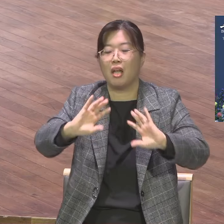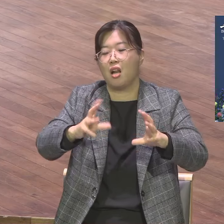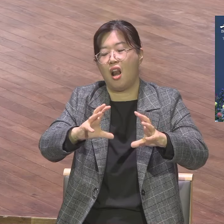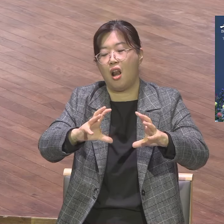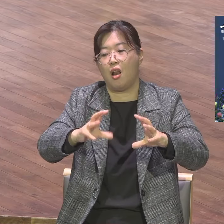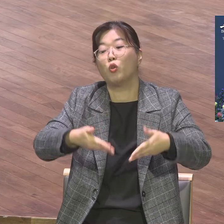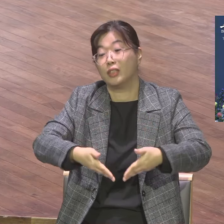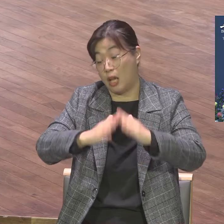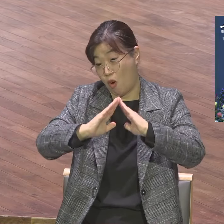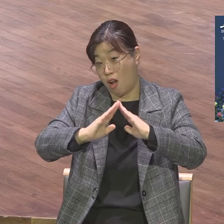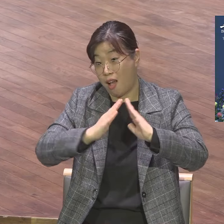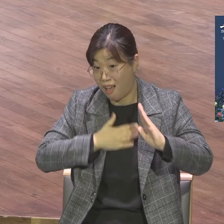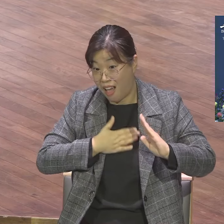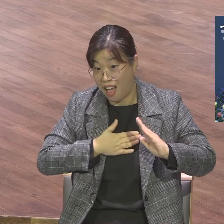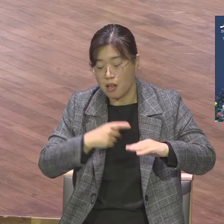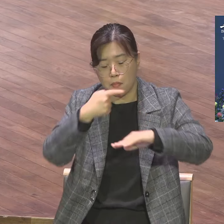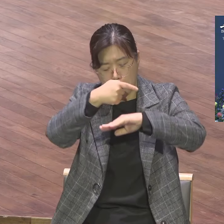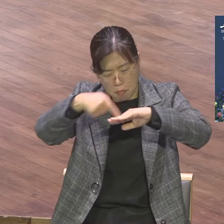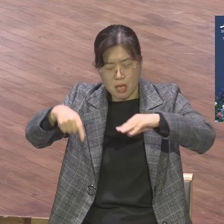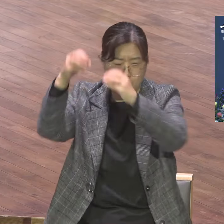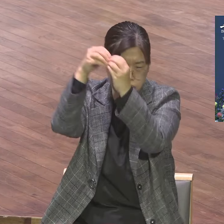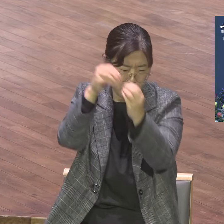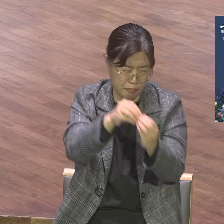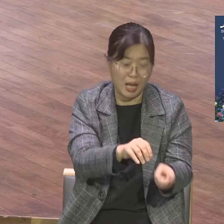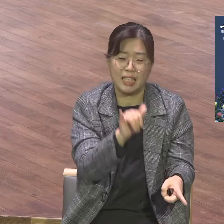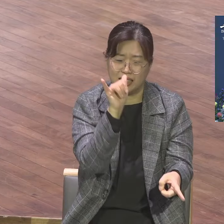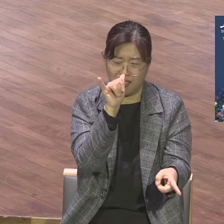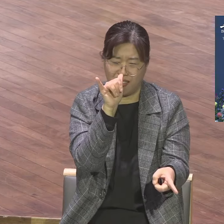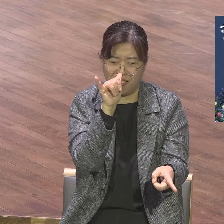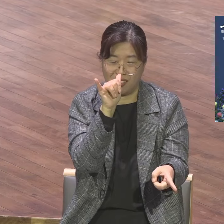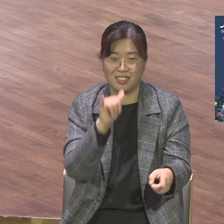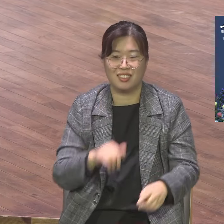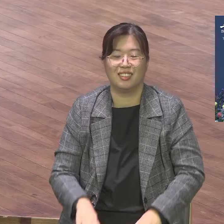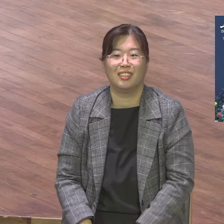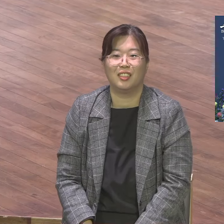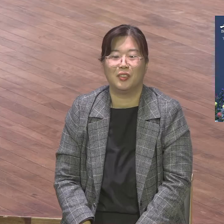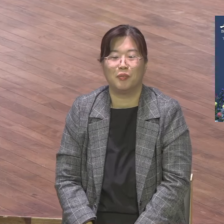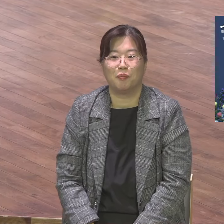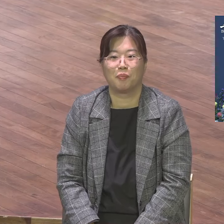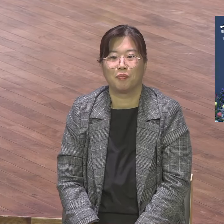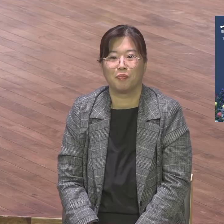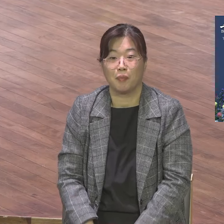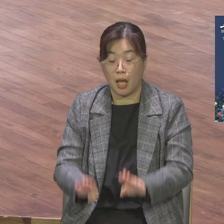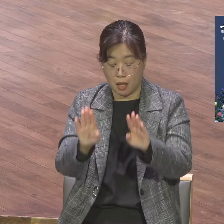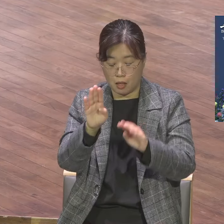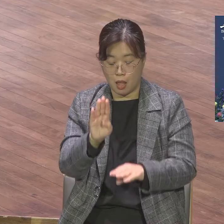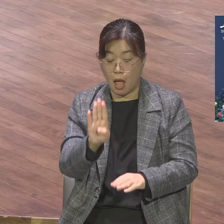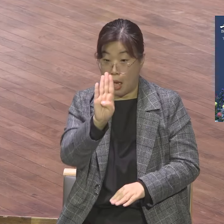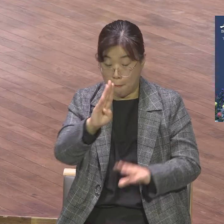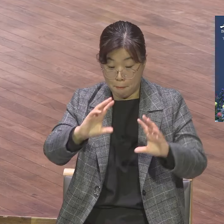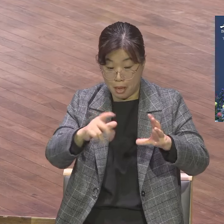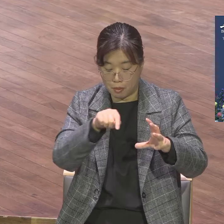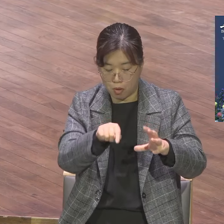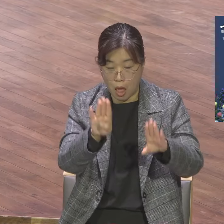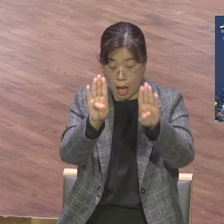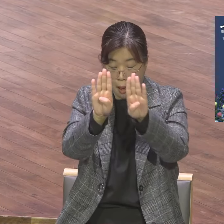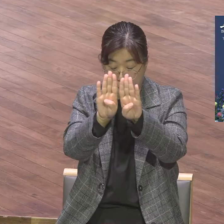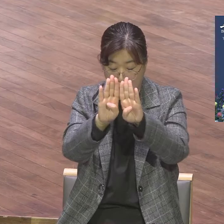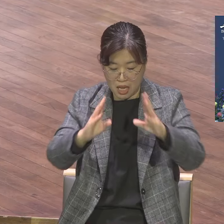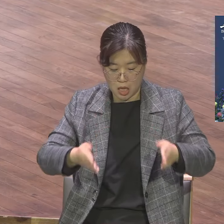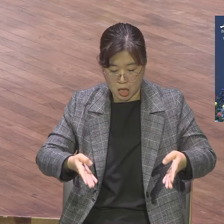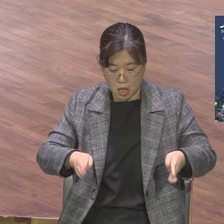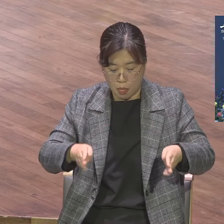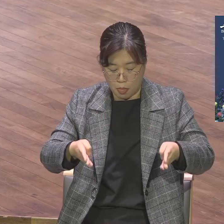바벨탑. 바벨론에서 세운 바벨탑이에요. 이 바벨탑. 바벨탑 오래 세웠으니까 탑을 세워서 꼭대기까지